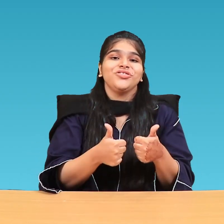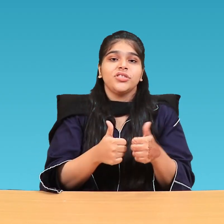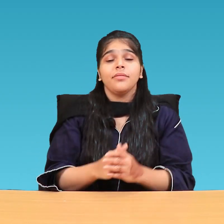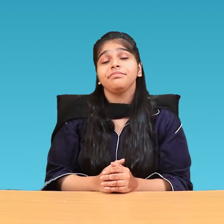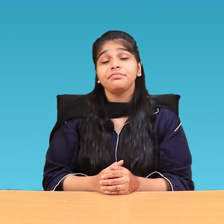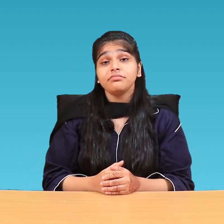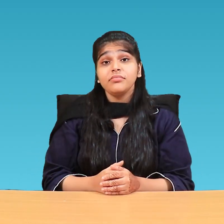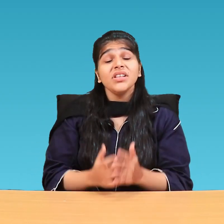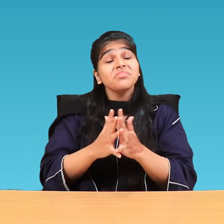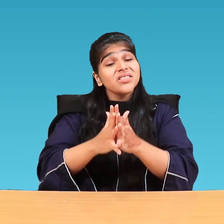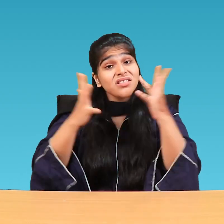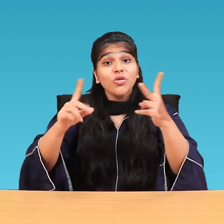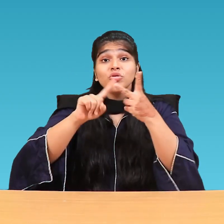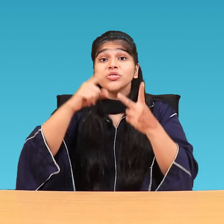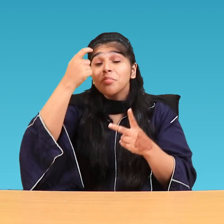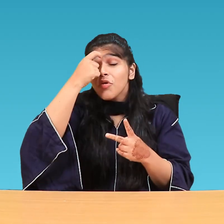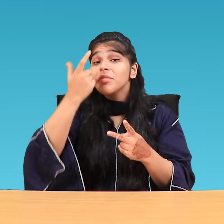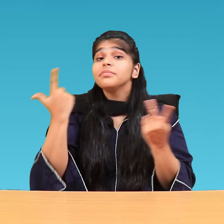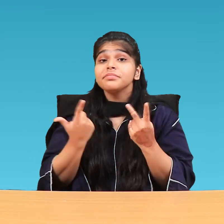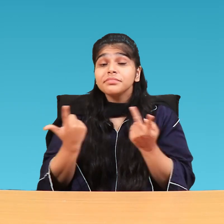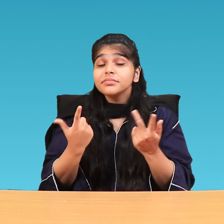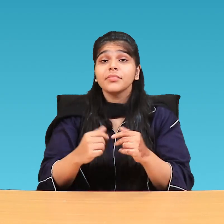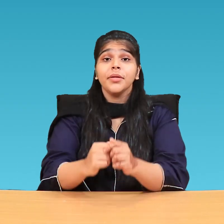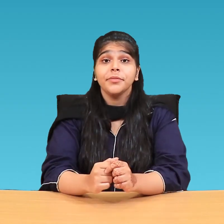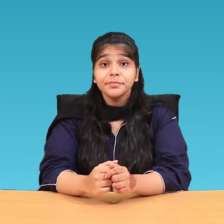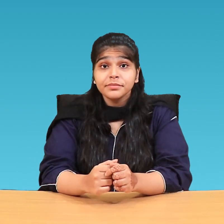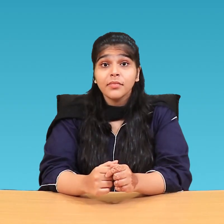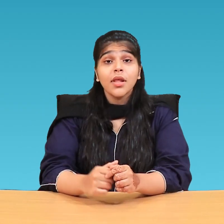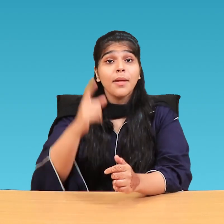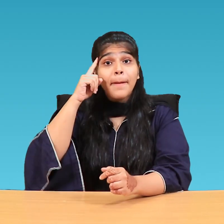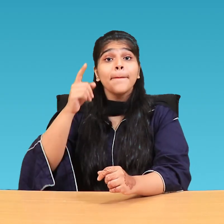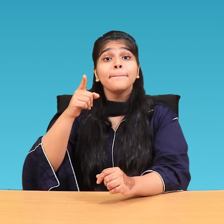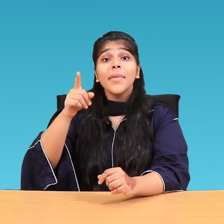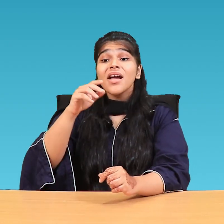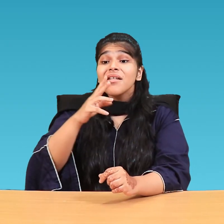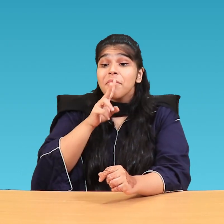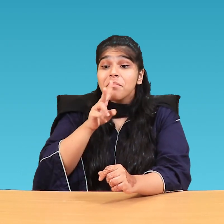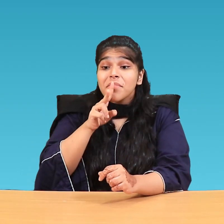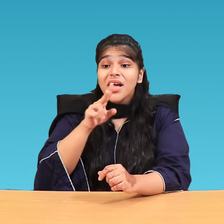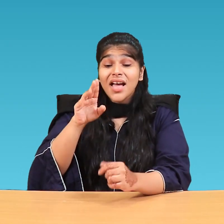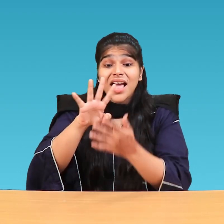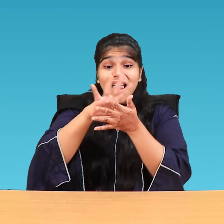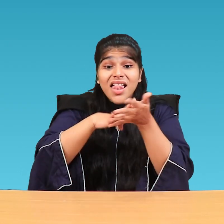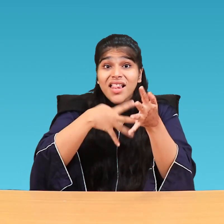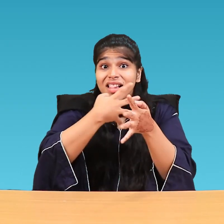सबसे बड़ी प्रॉब्लम, दूसरी जो प्रॉब्लम है वो ये है कि मीडियम मतलब लैंग्वेज स्कूल्स